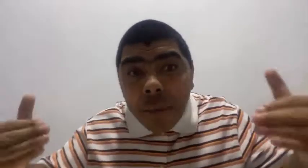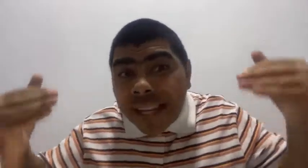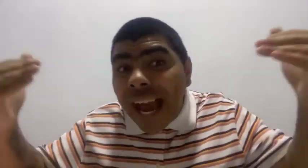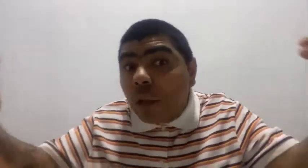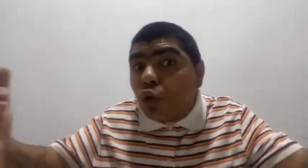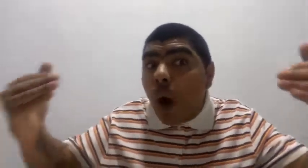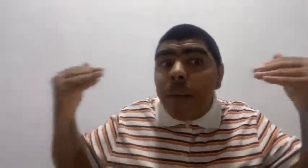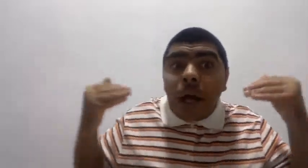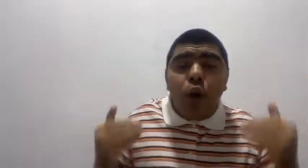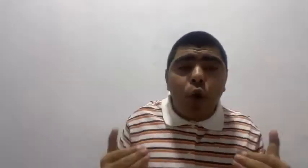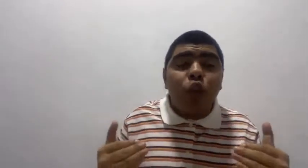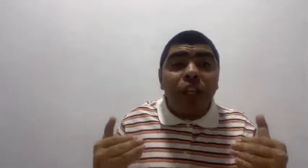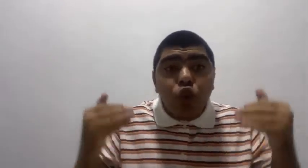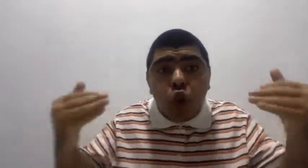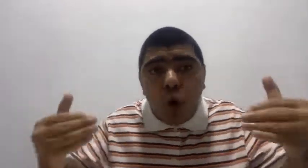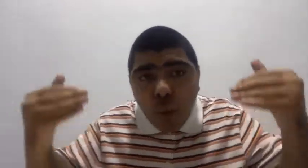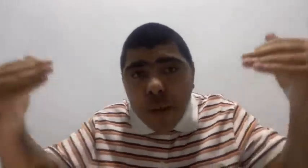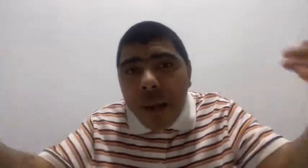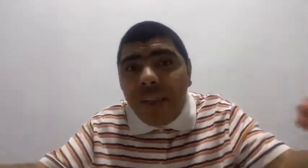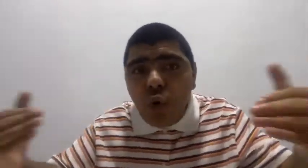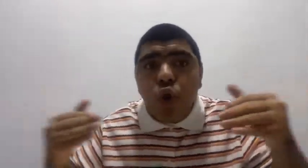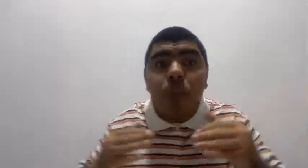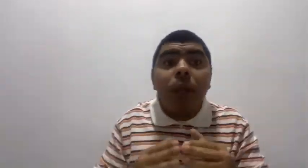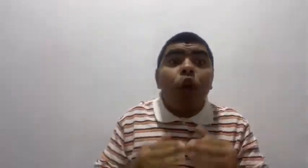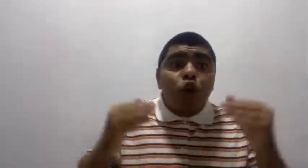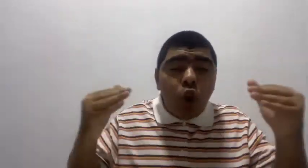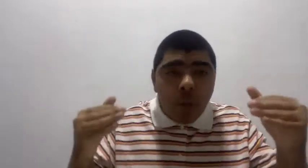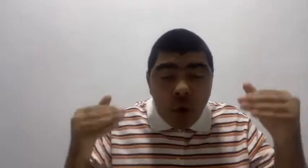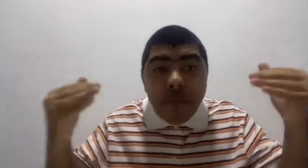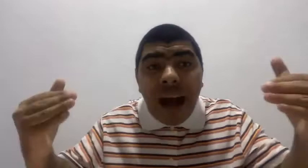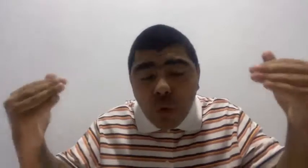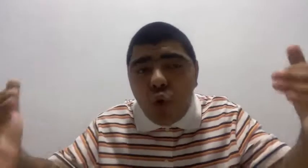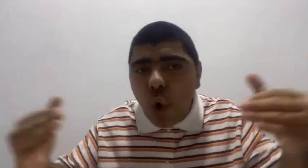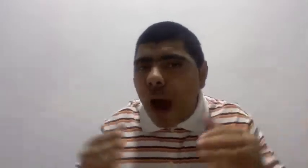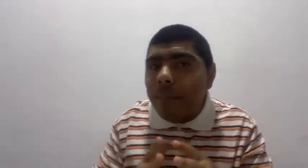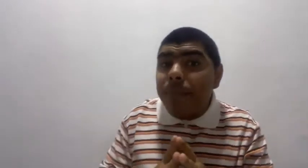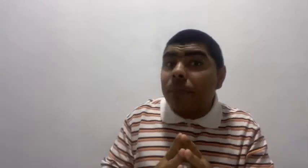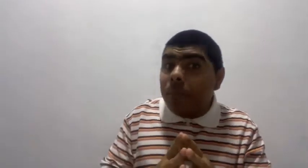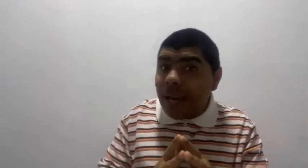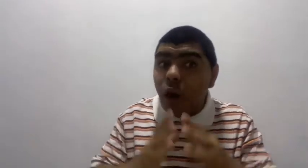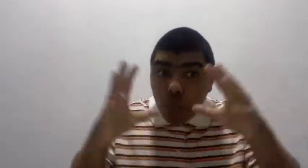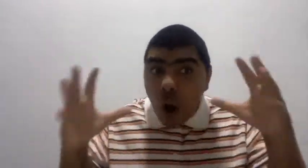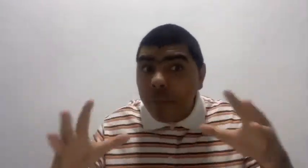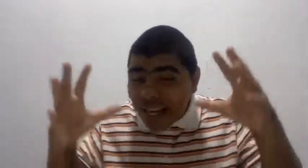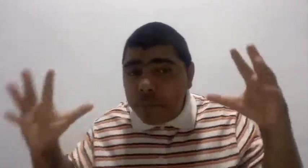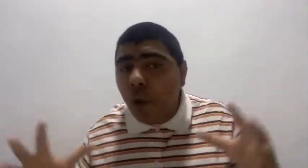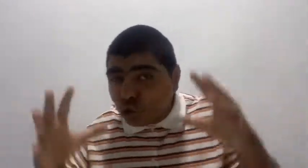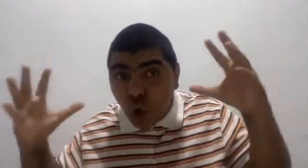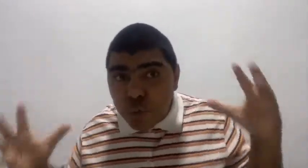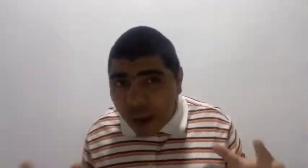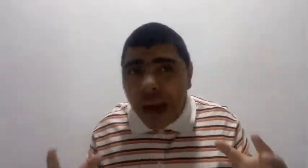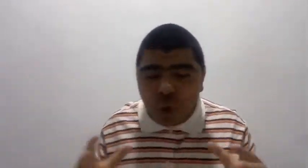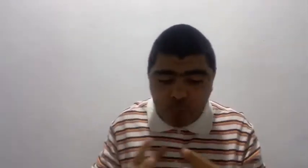y actuaba como niño, como inmaduro, amén. Mira cómo habla el apóstol Pablo,